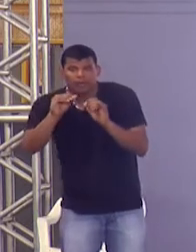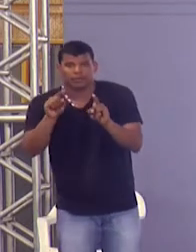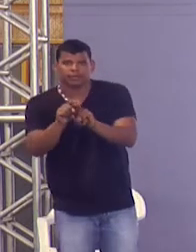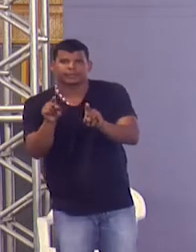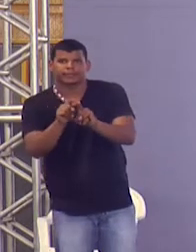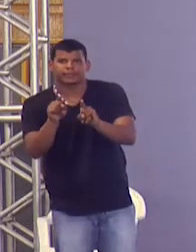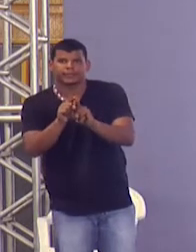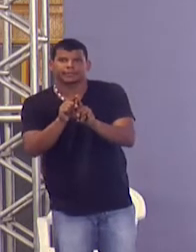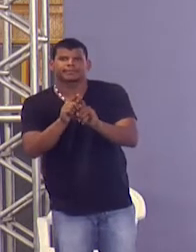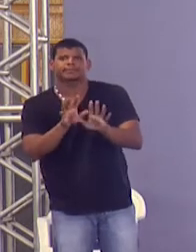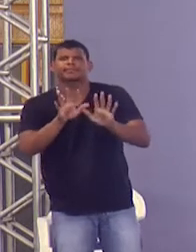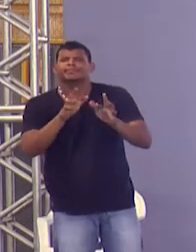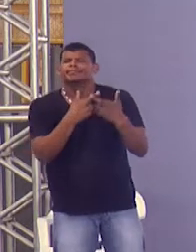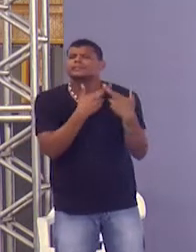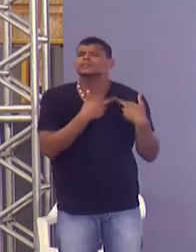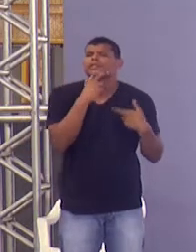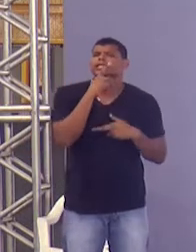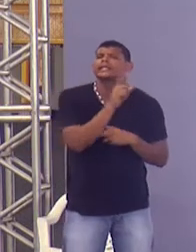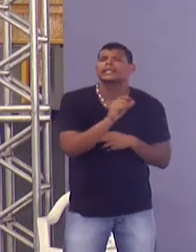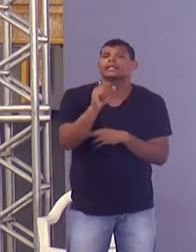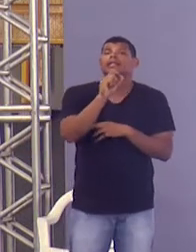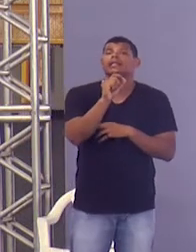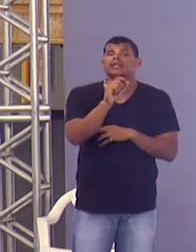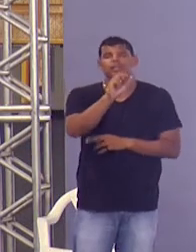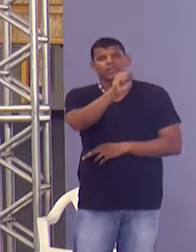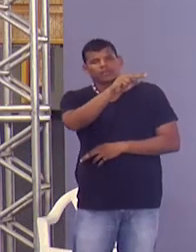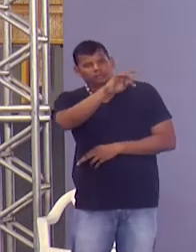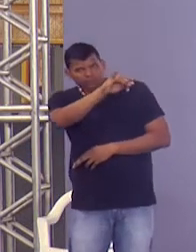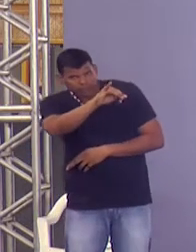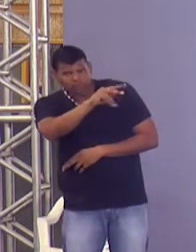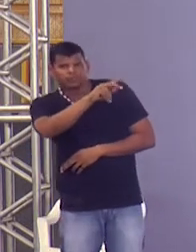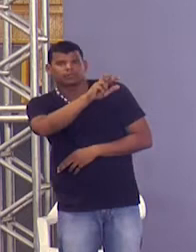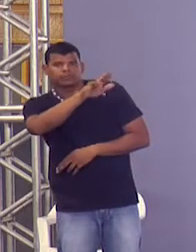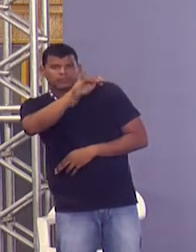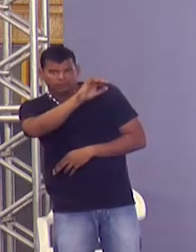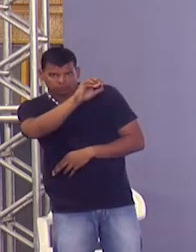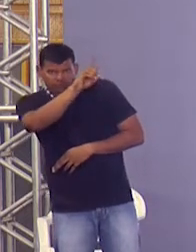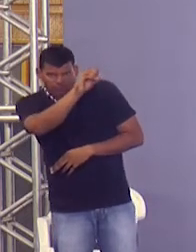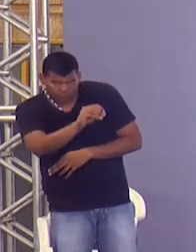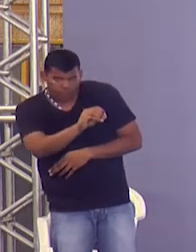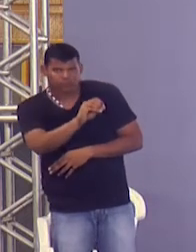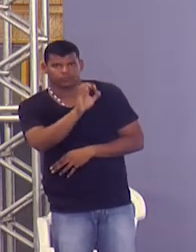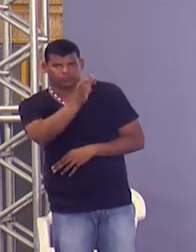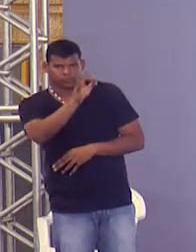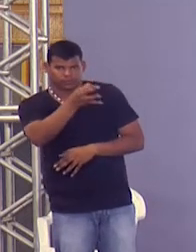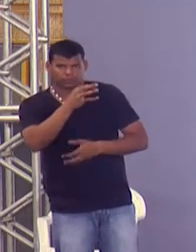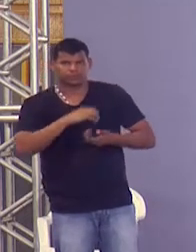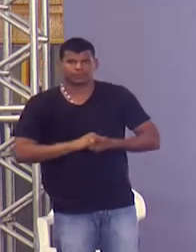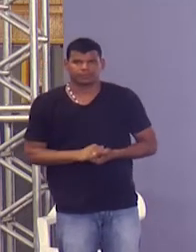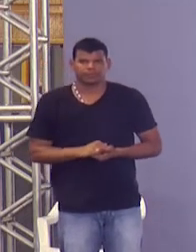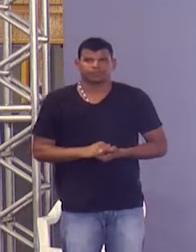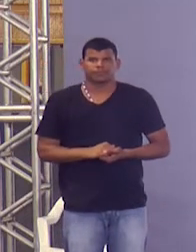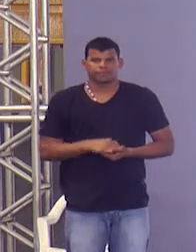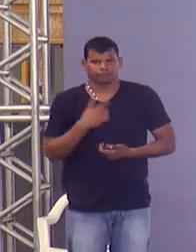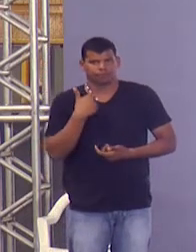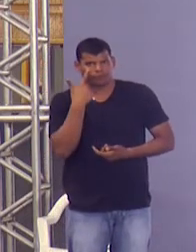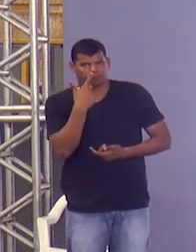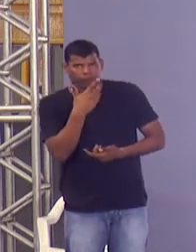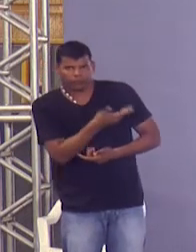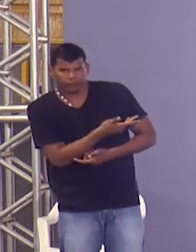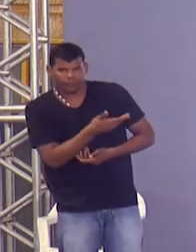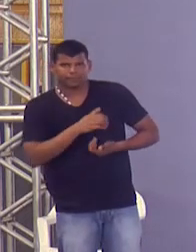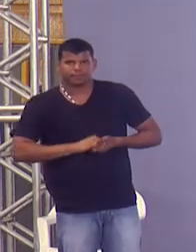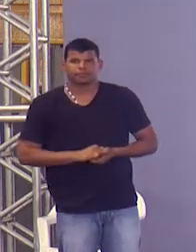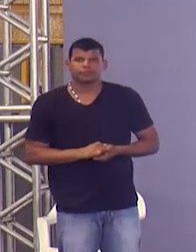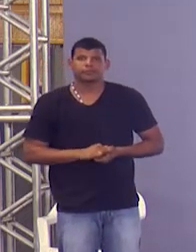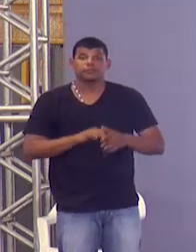O 9 é por causa do período, e o 0 é por causa do antiperíodo. Ok?